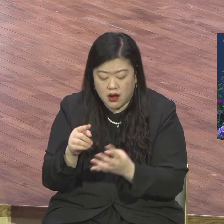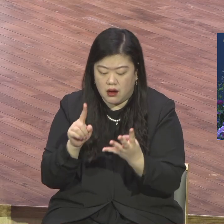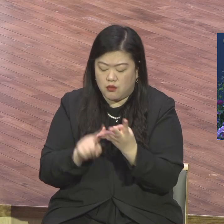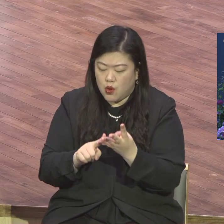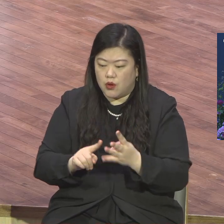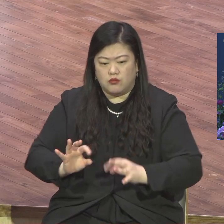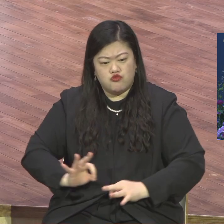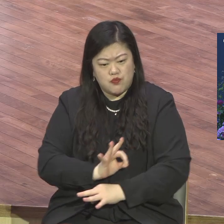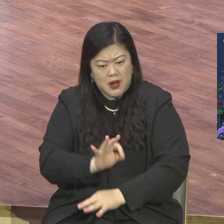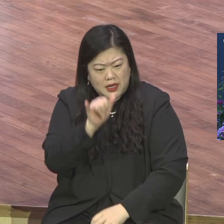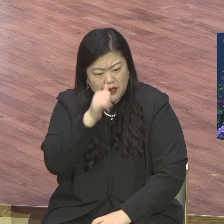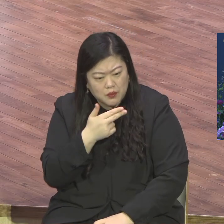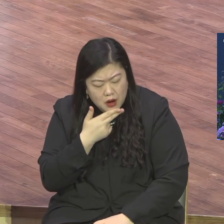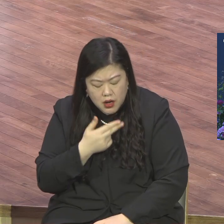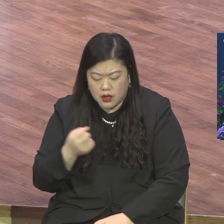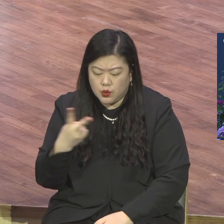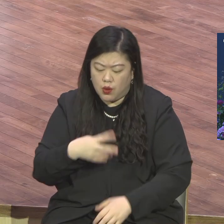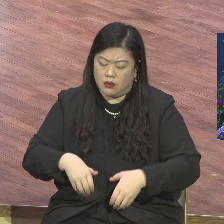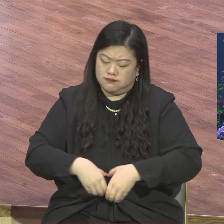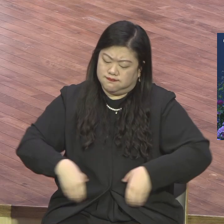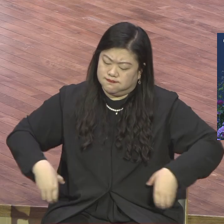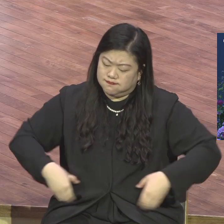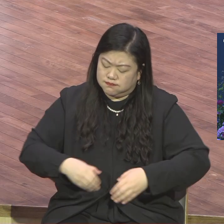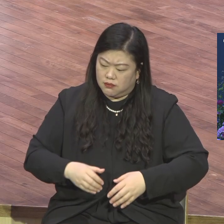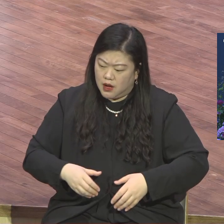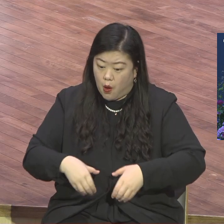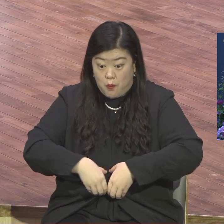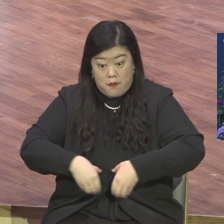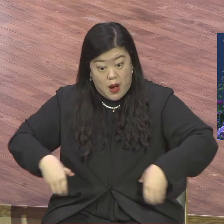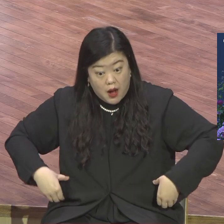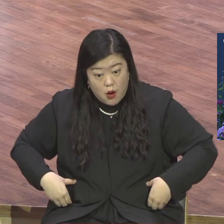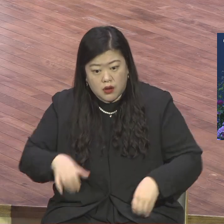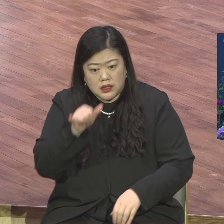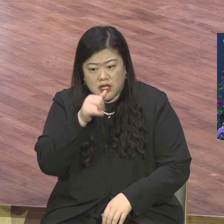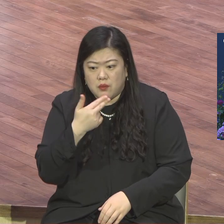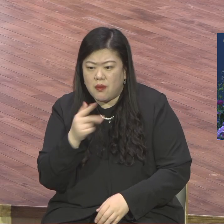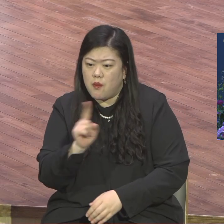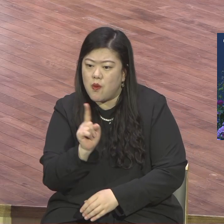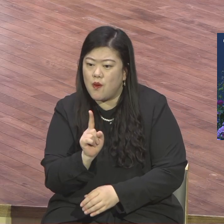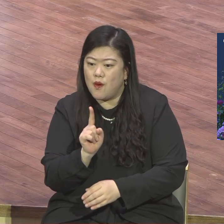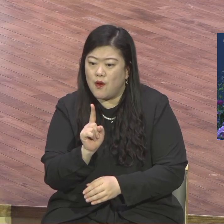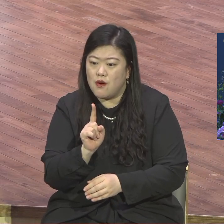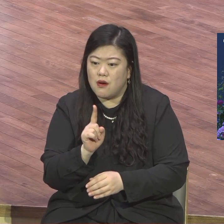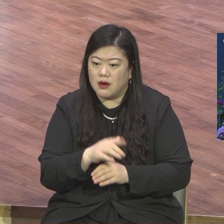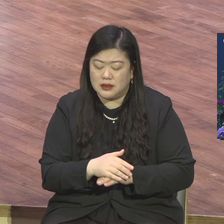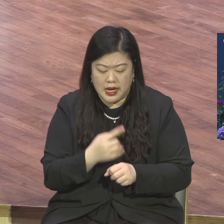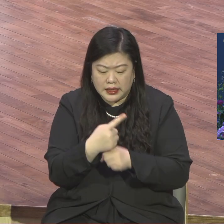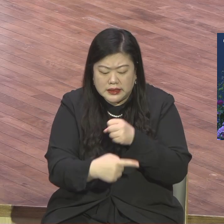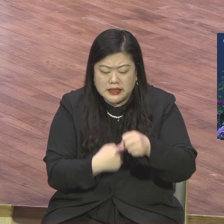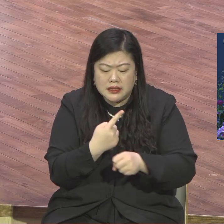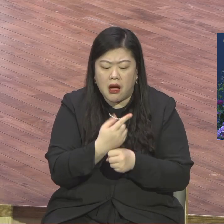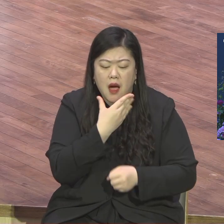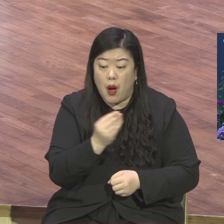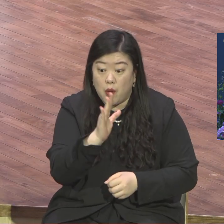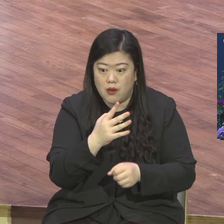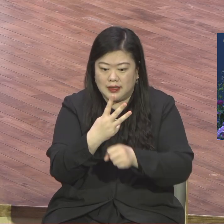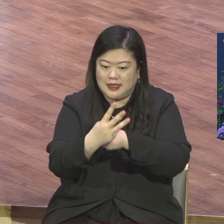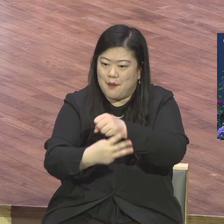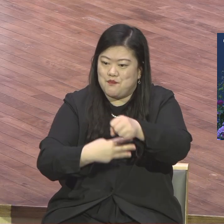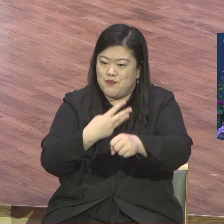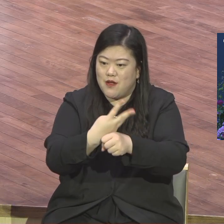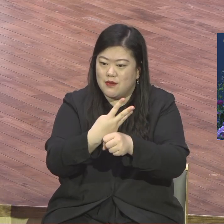부패 지수, 이 여섯 가지 항목으로 3년치 자료를 분석을